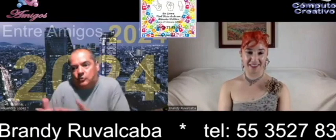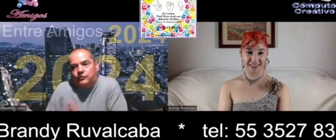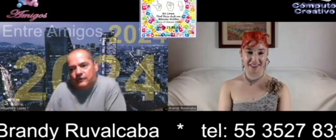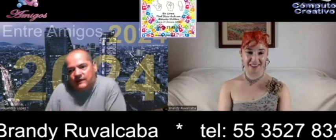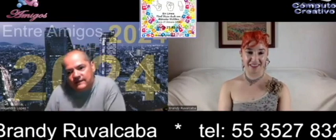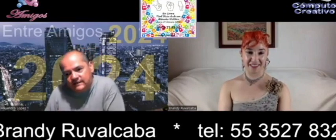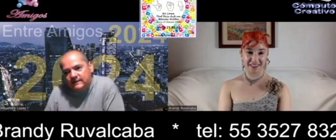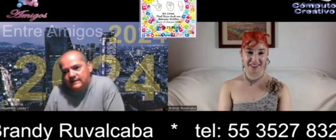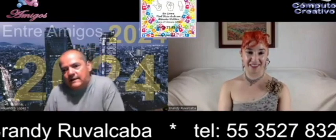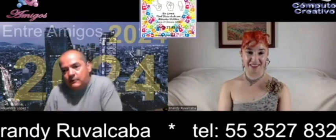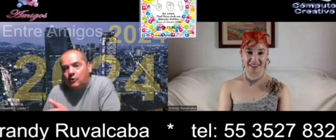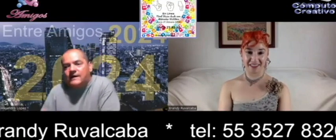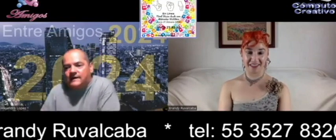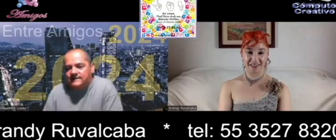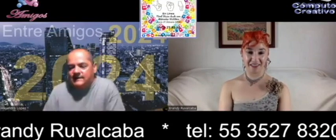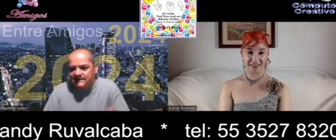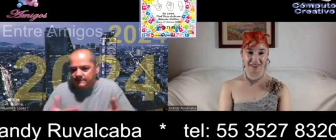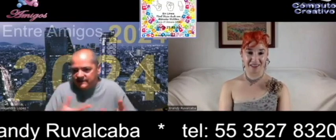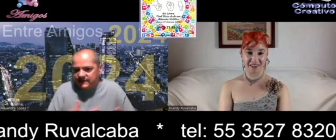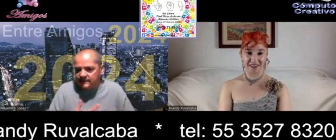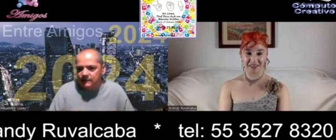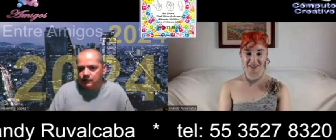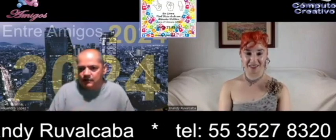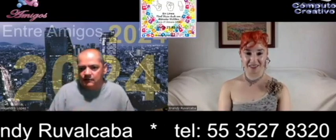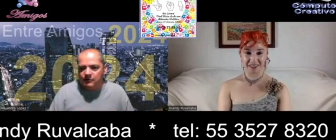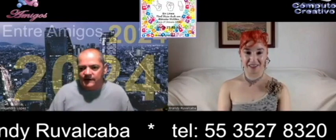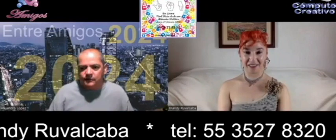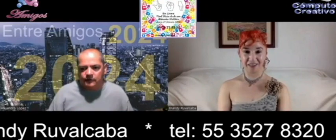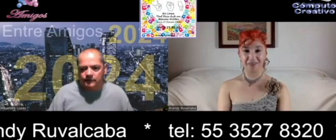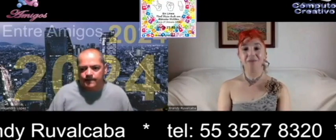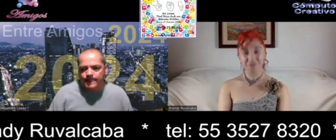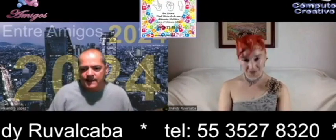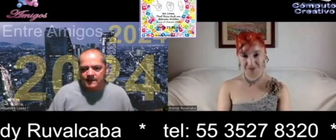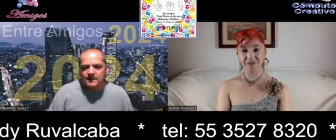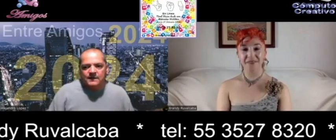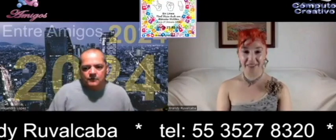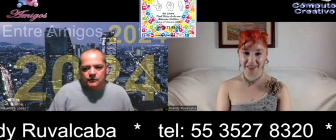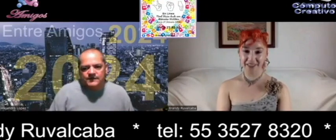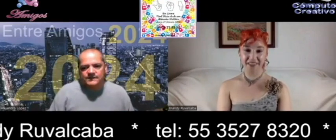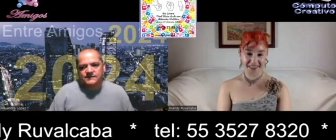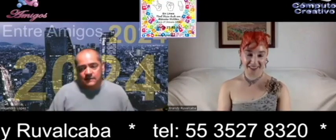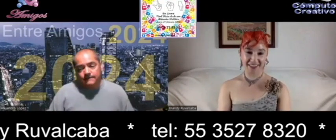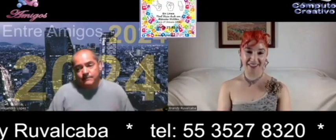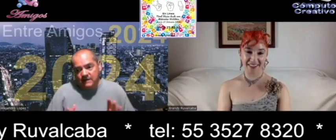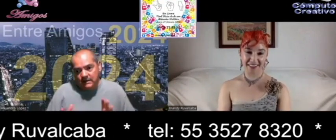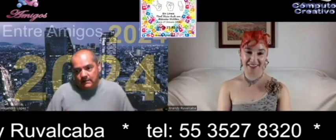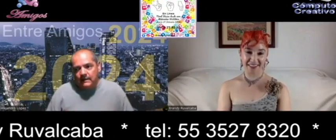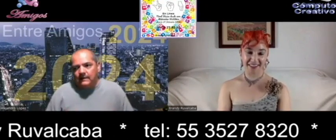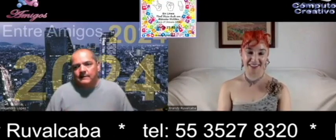de solucionar esa bronca que se está presentando en el momento, ¿no? Sí, sí, Entonces, sí.